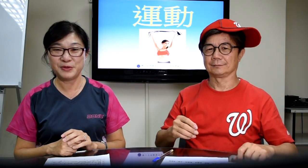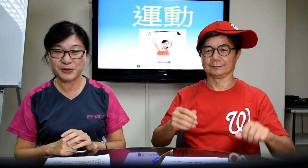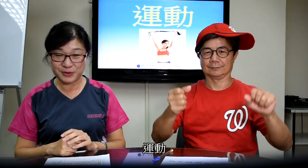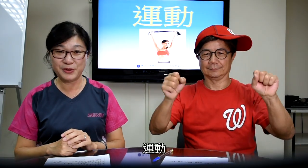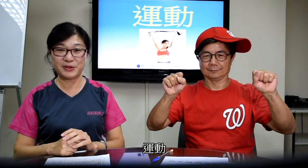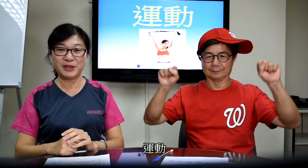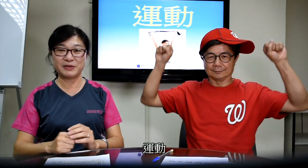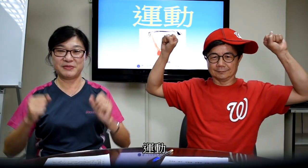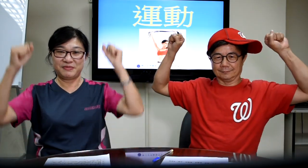运动，